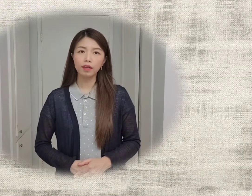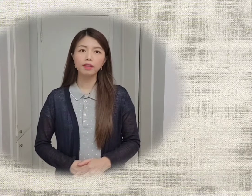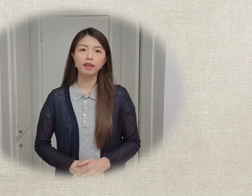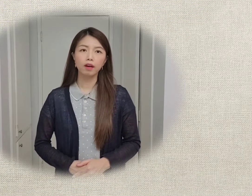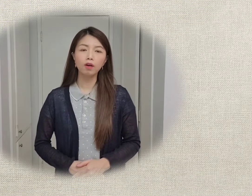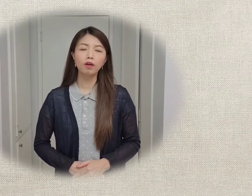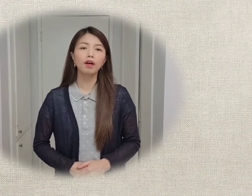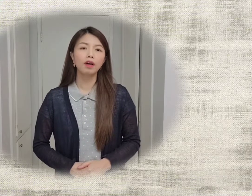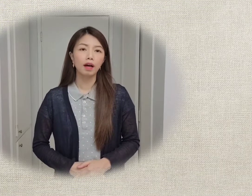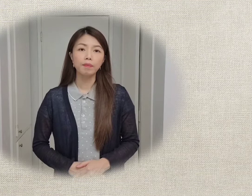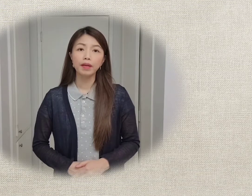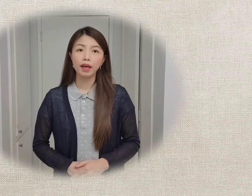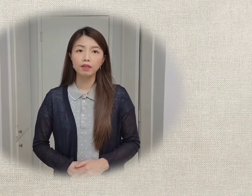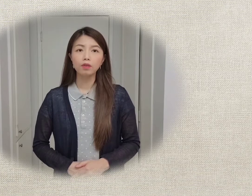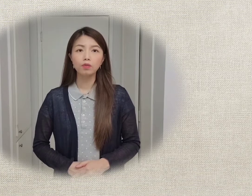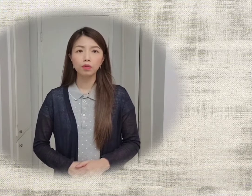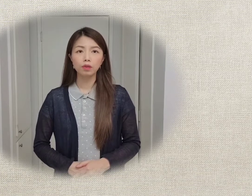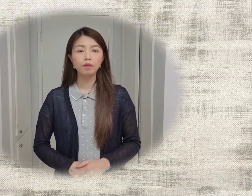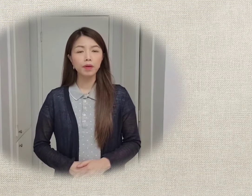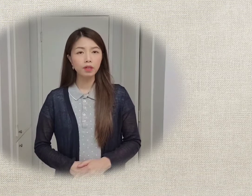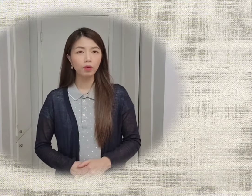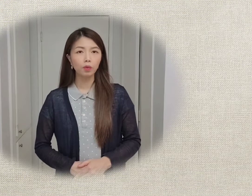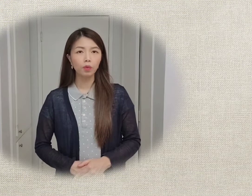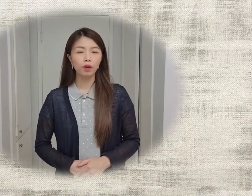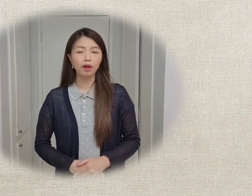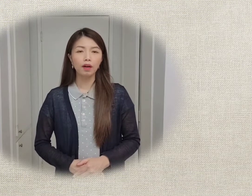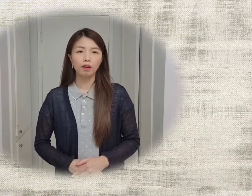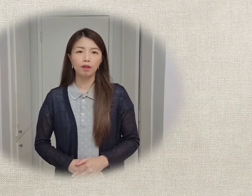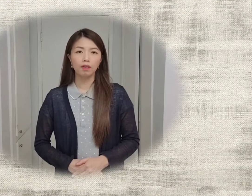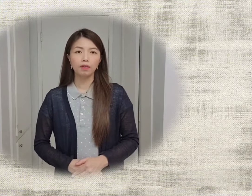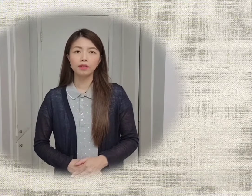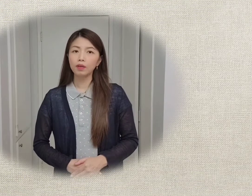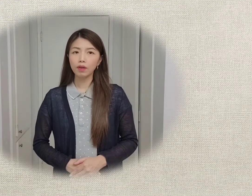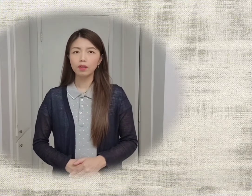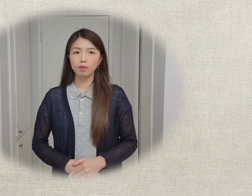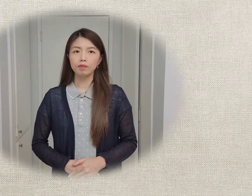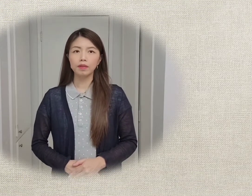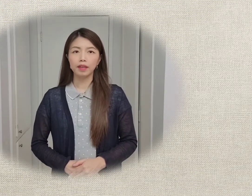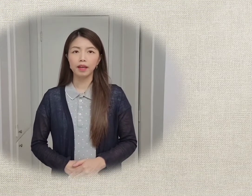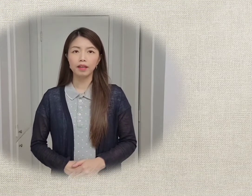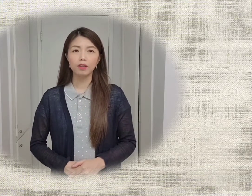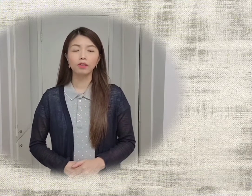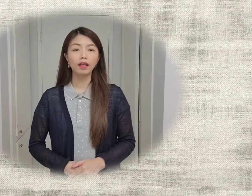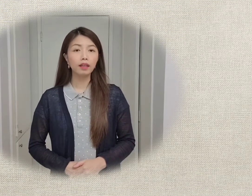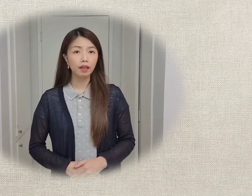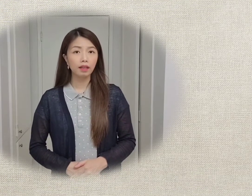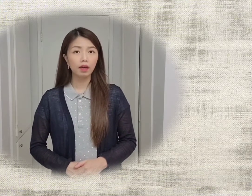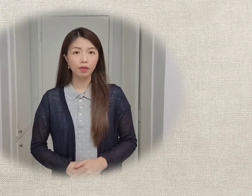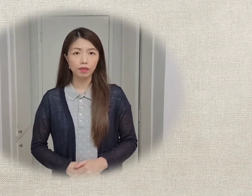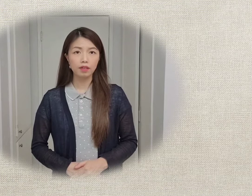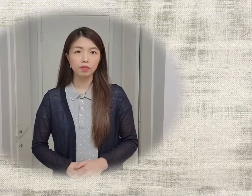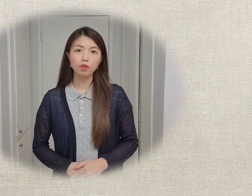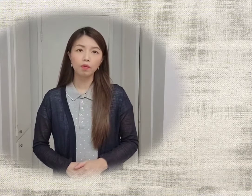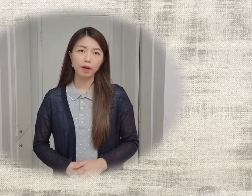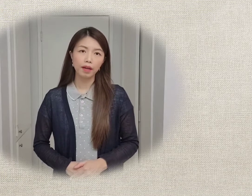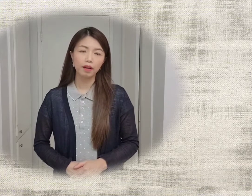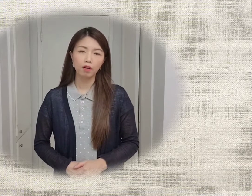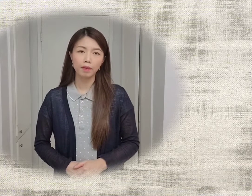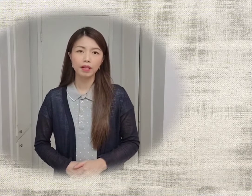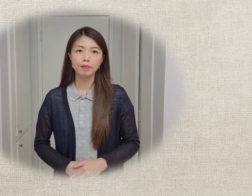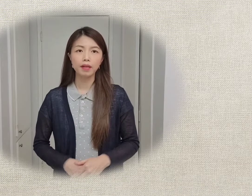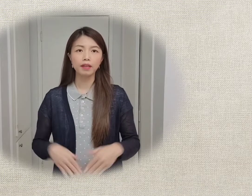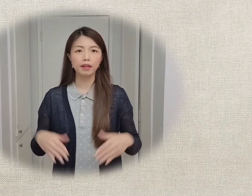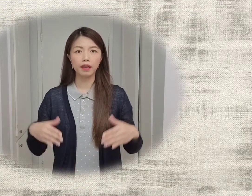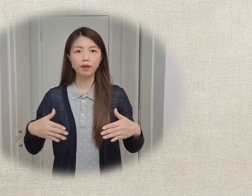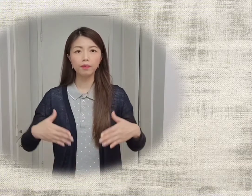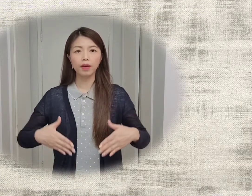한 뜻의 수어가 되는데요. 앞에 계절 수어를 빼셔도 상관이 없습니다. 그래서 따뜻하다라고 하는 뜻의